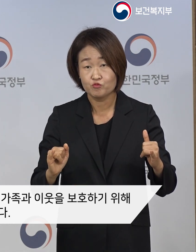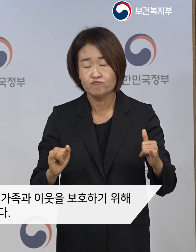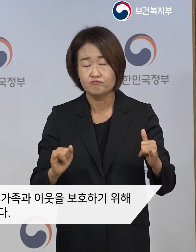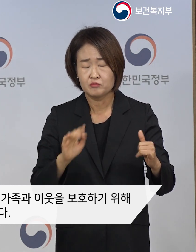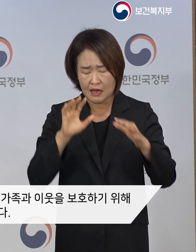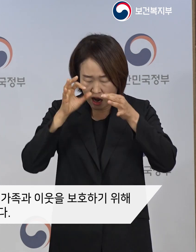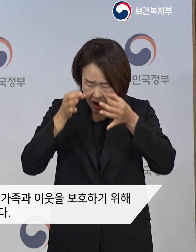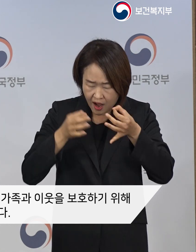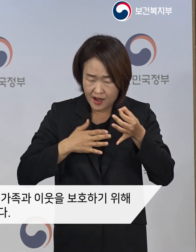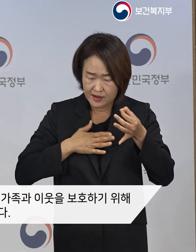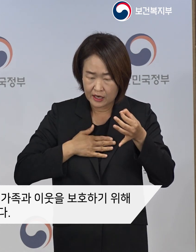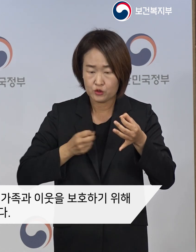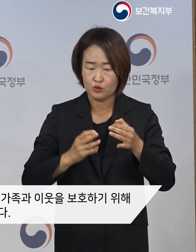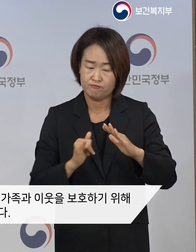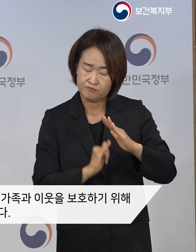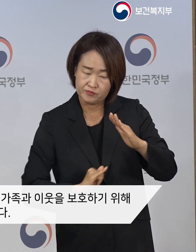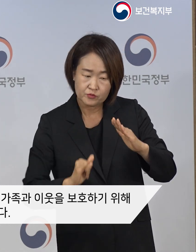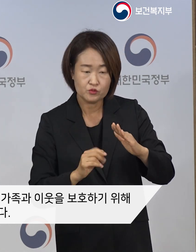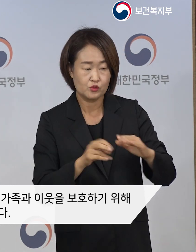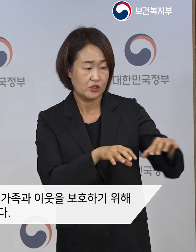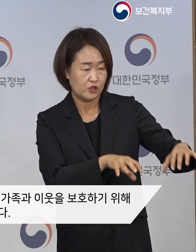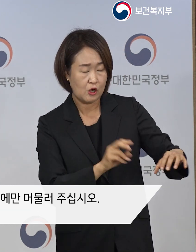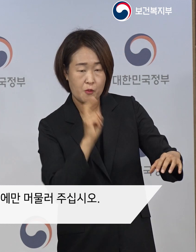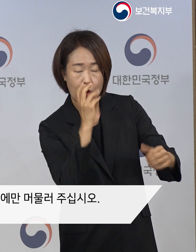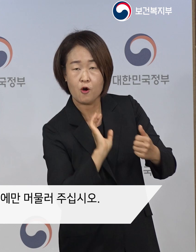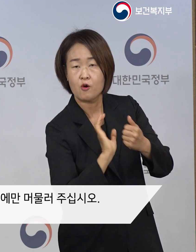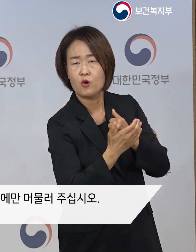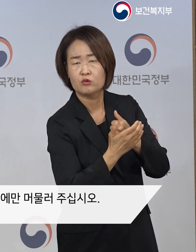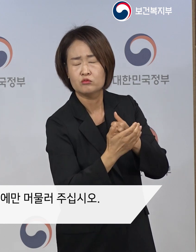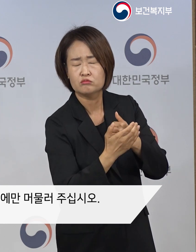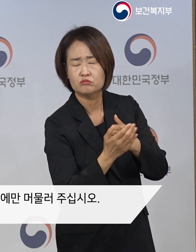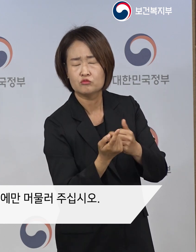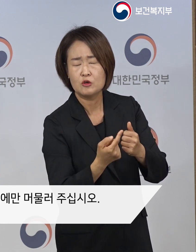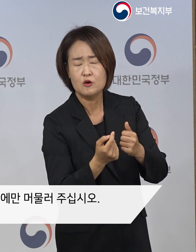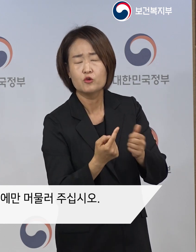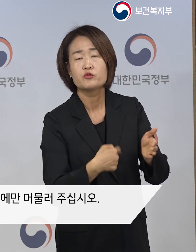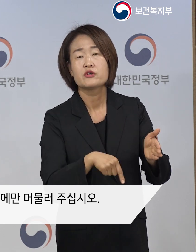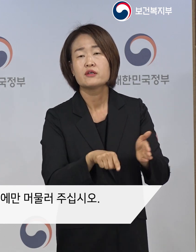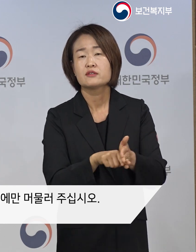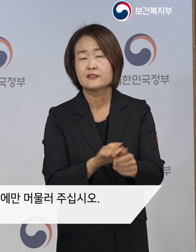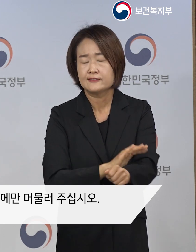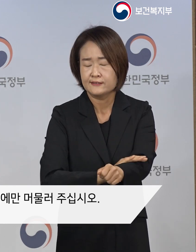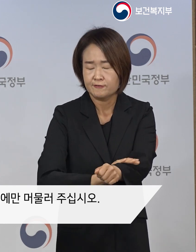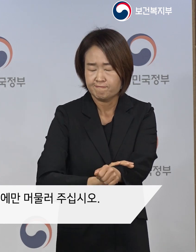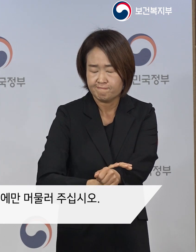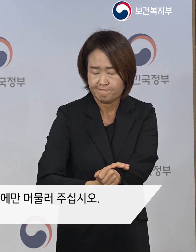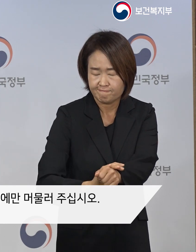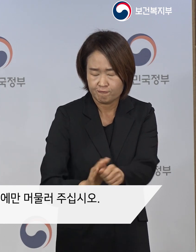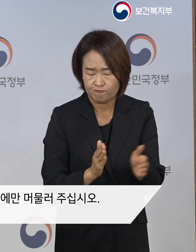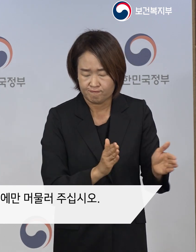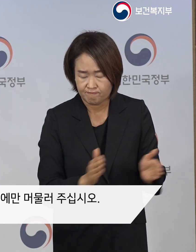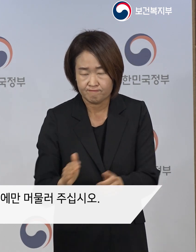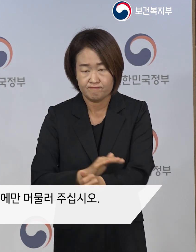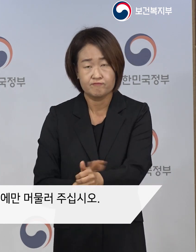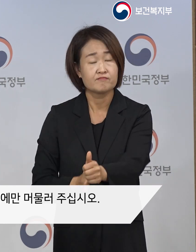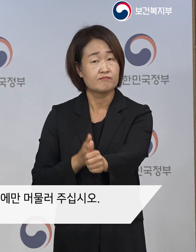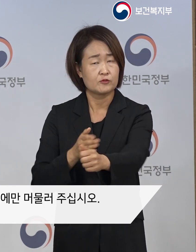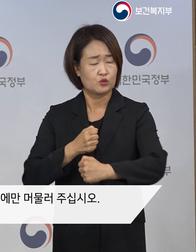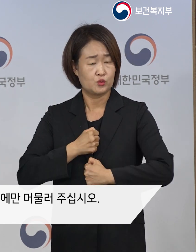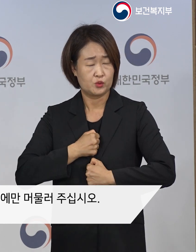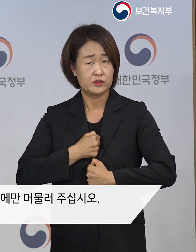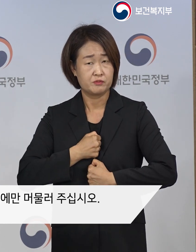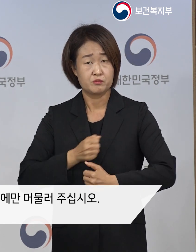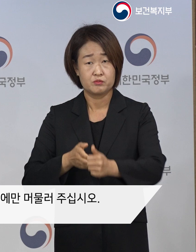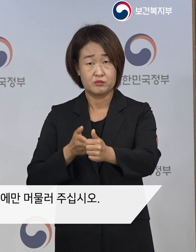방역관리에 만전을 기하여 주시기 바랍니다. 당분간은 꼭 필요한 외출 외에는 안전한 집에만